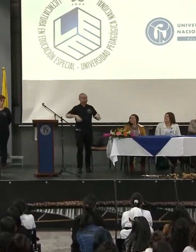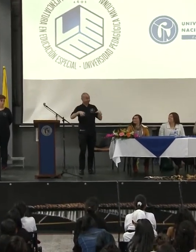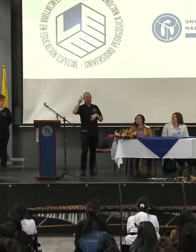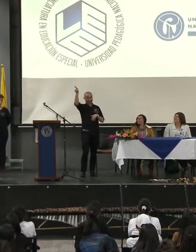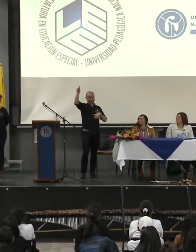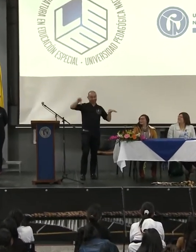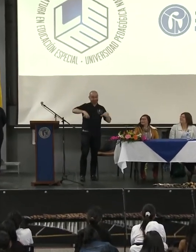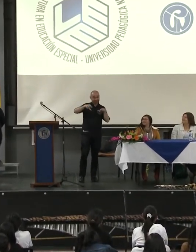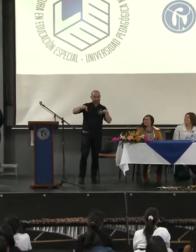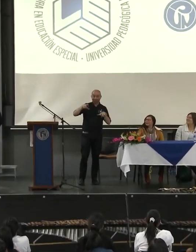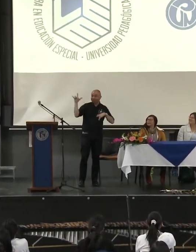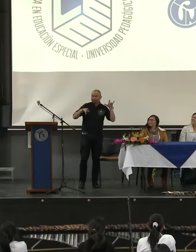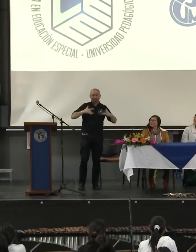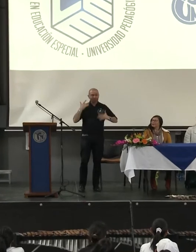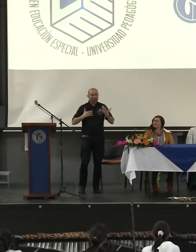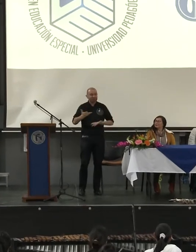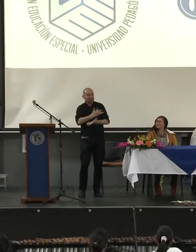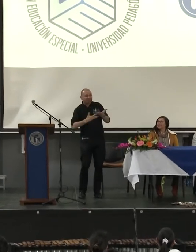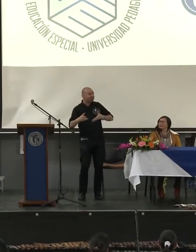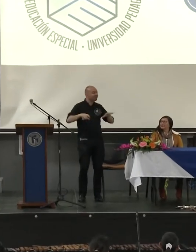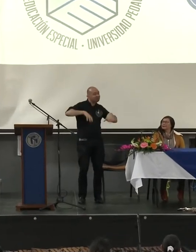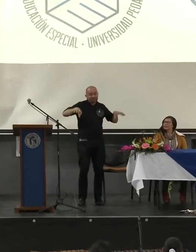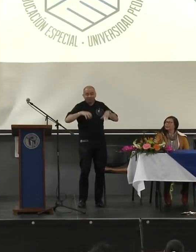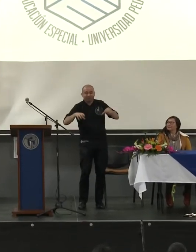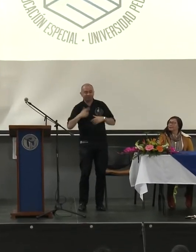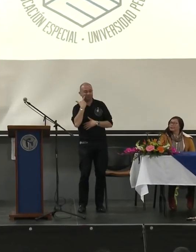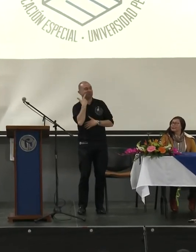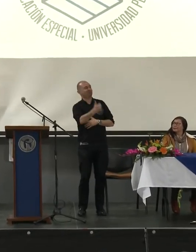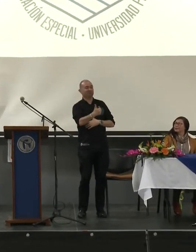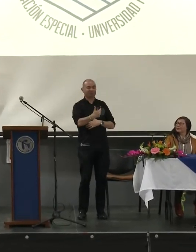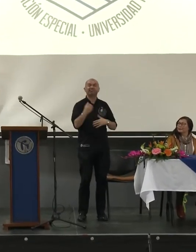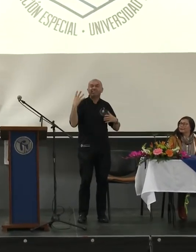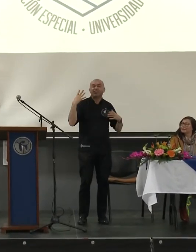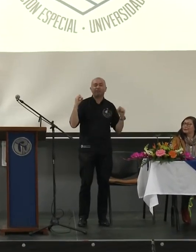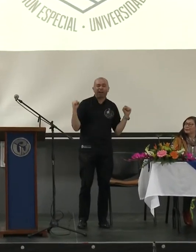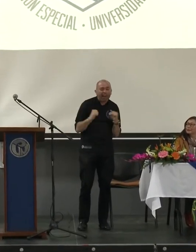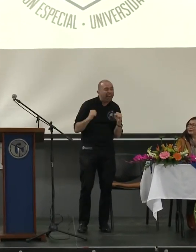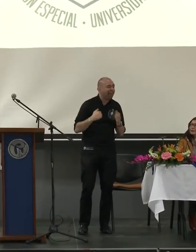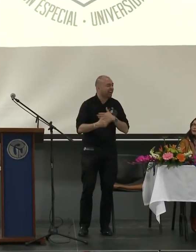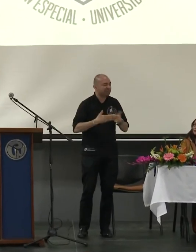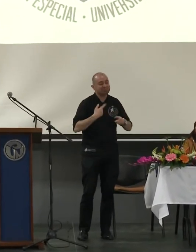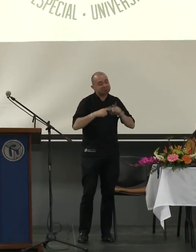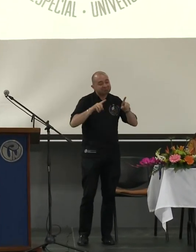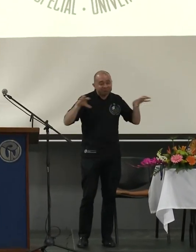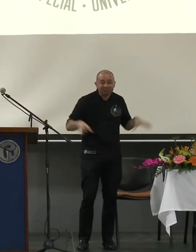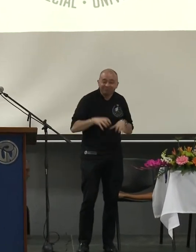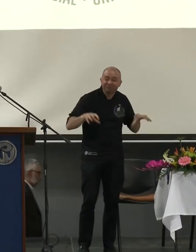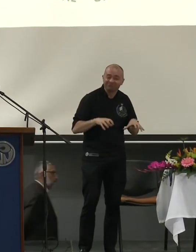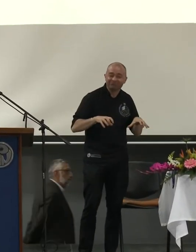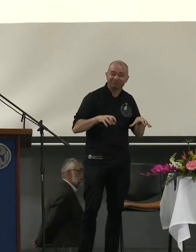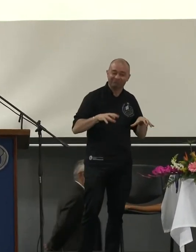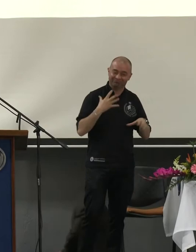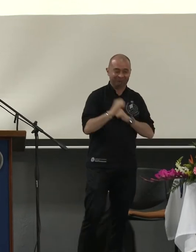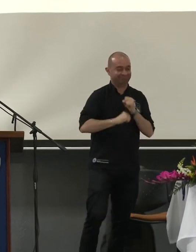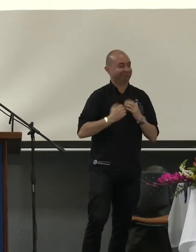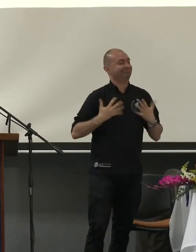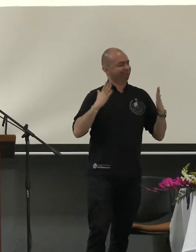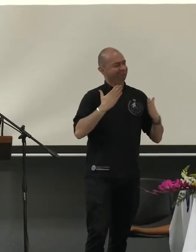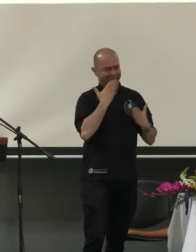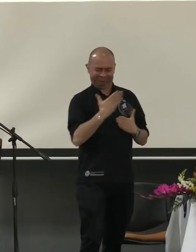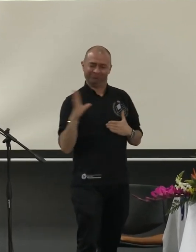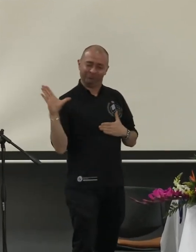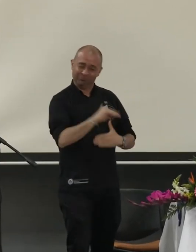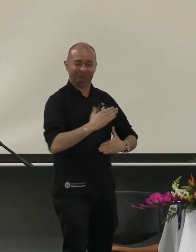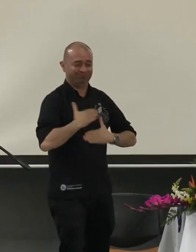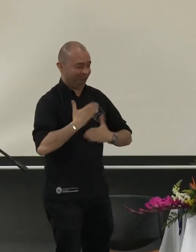acompañan en este día de celebración en la mañana tuvimos la oportunidad de estar realizando diferentes